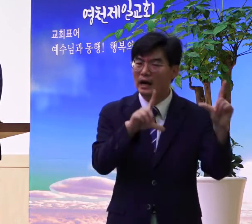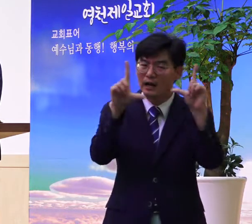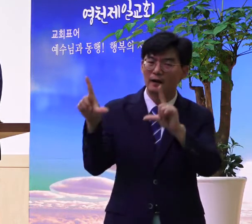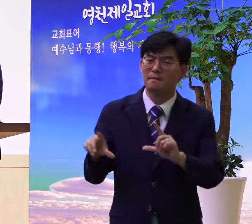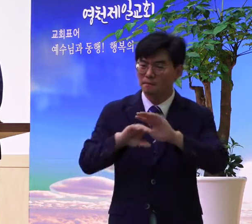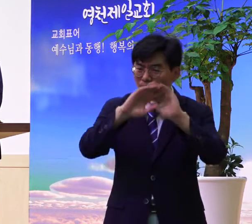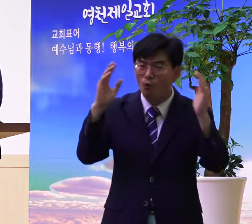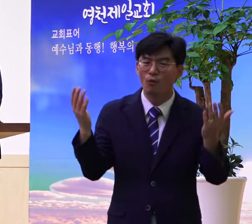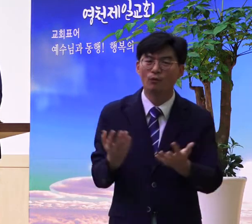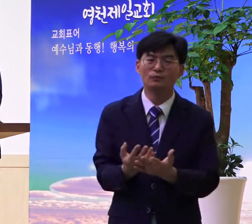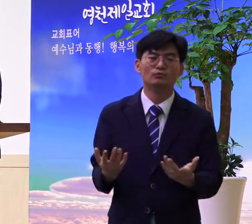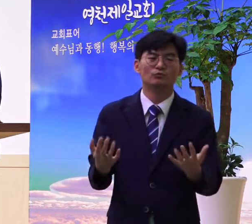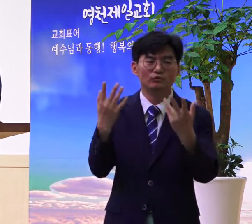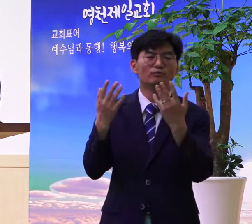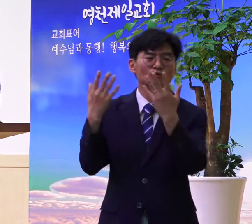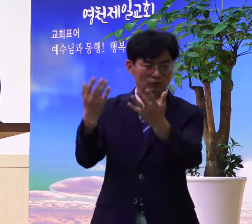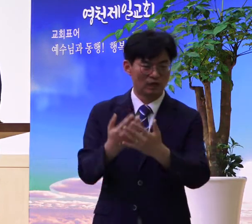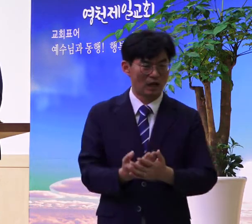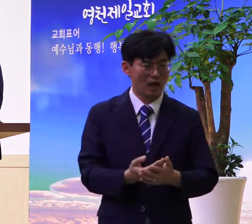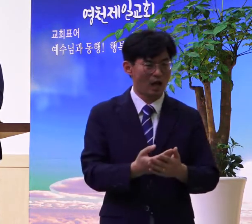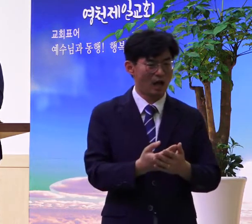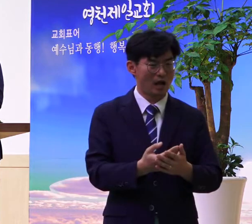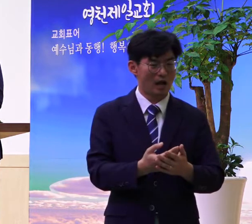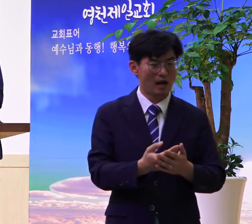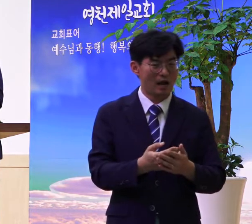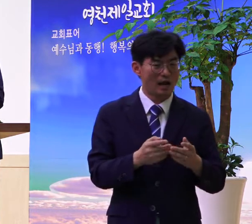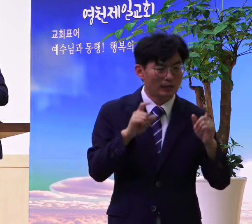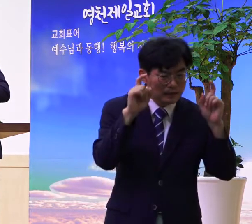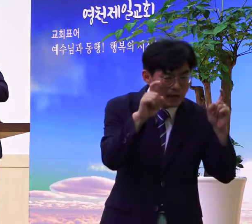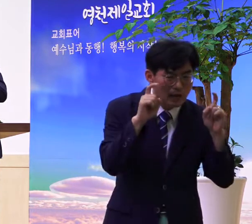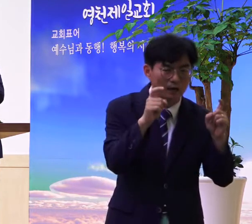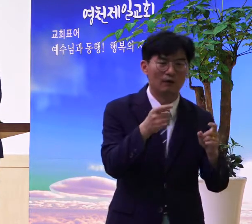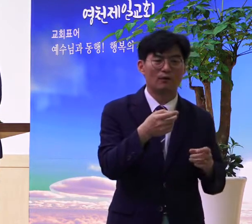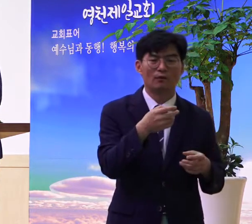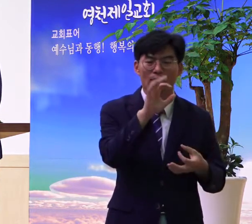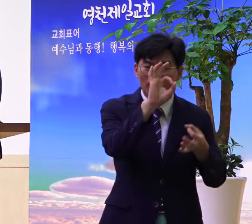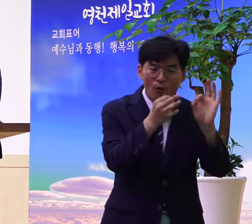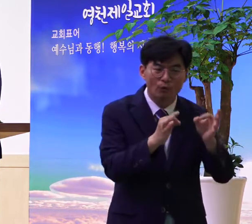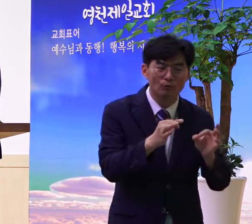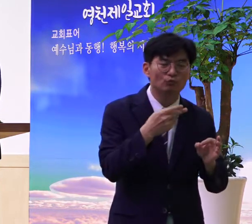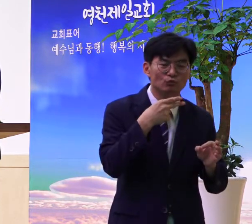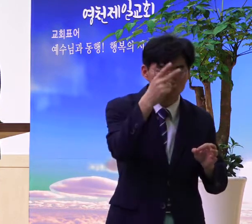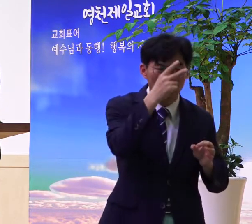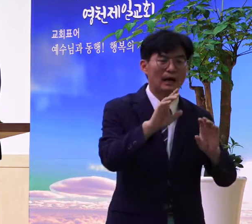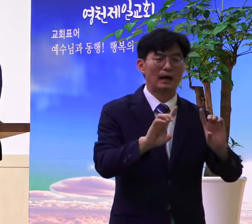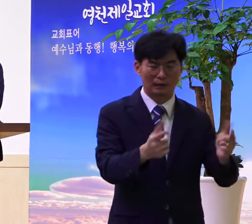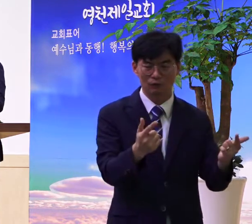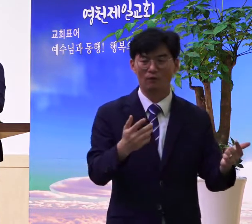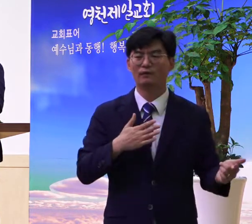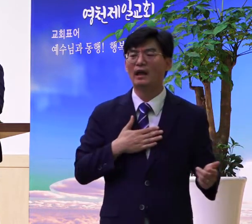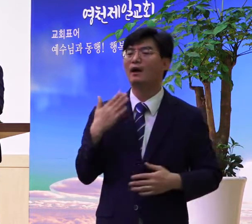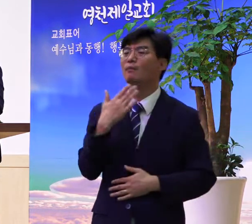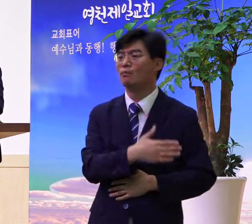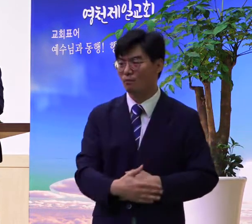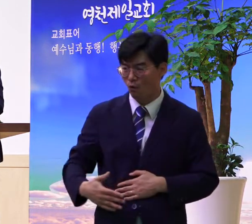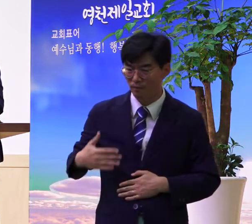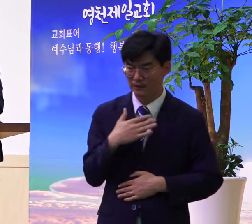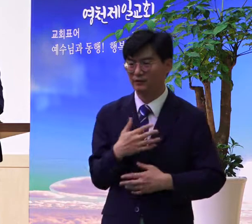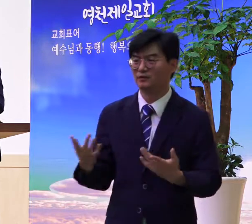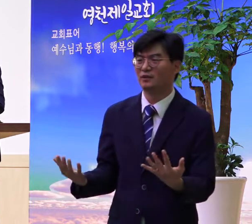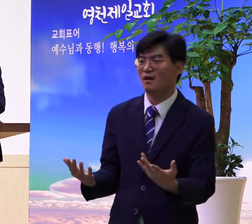것입니다. 달려갈 길을 다 달려가고 그렇게 해서 자신의 인생을 다 드려서 전제를 부음과 같이 하나님께